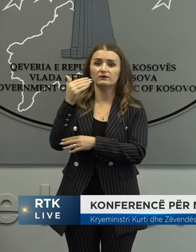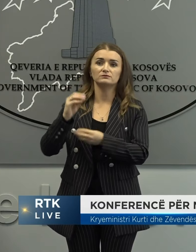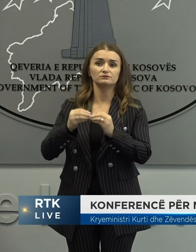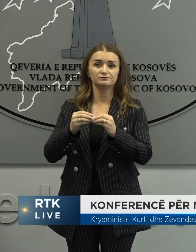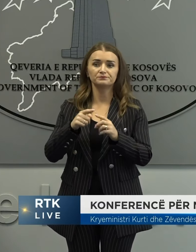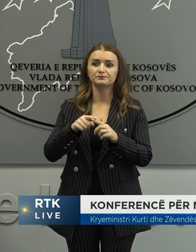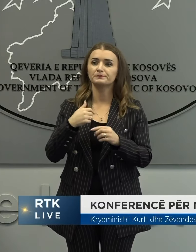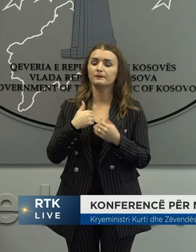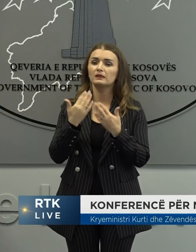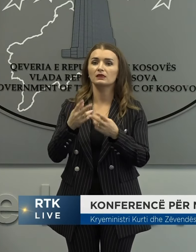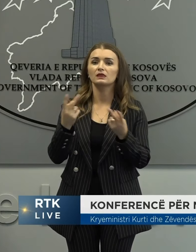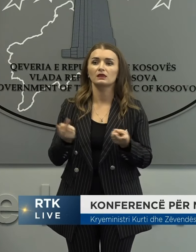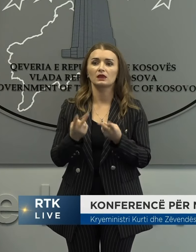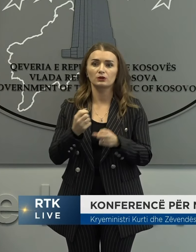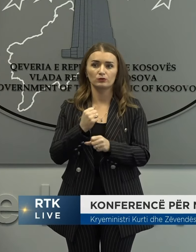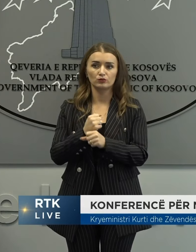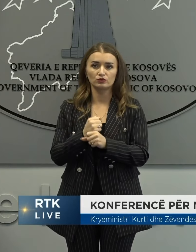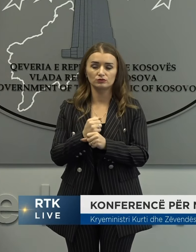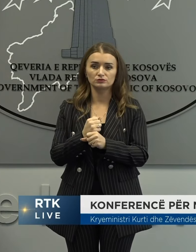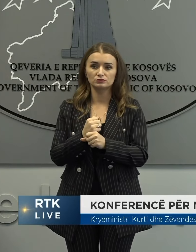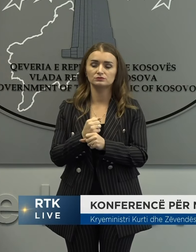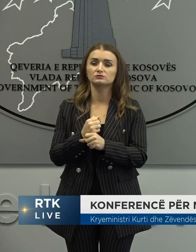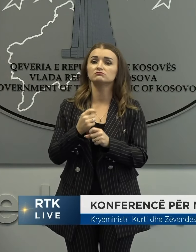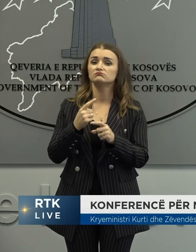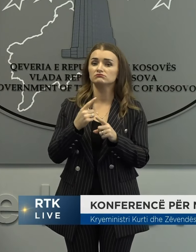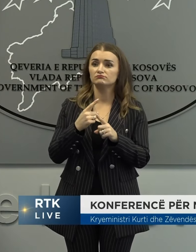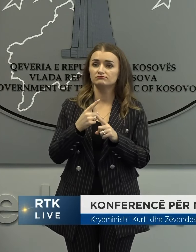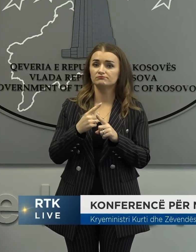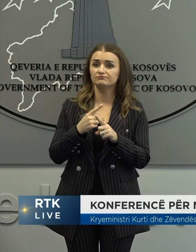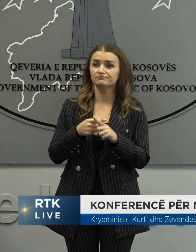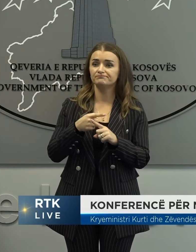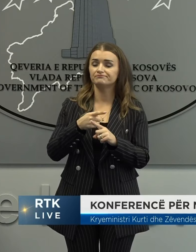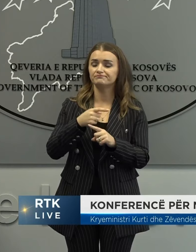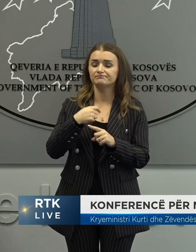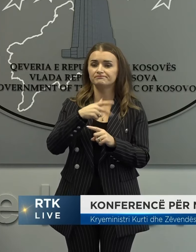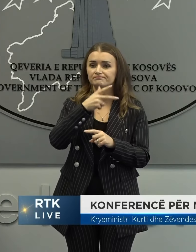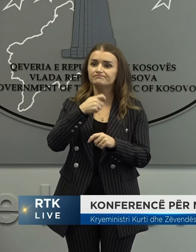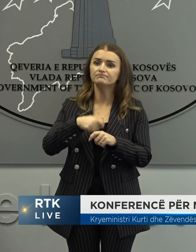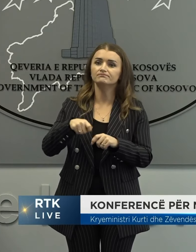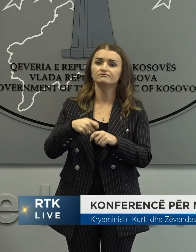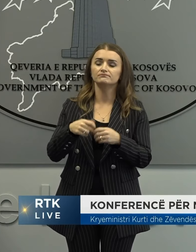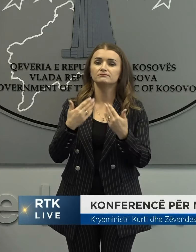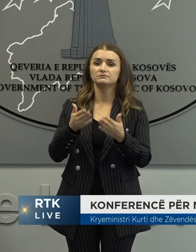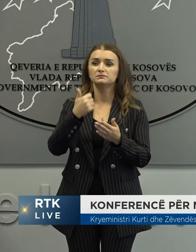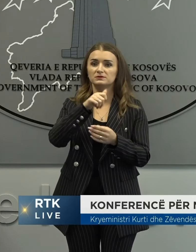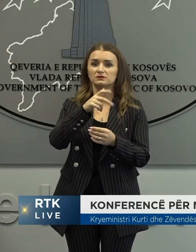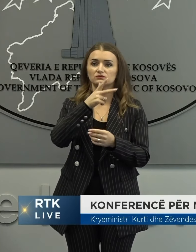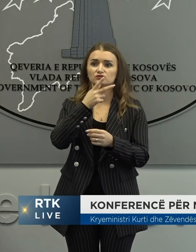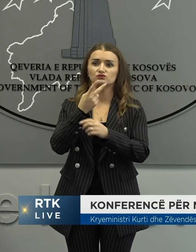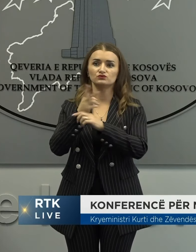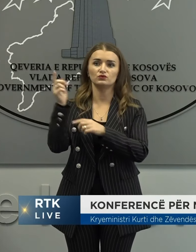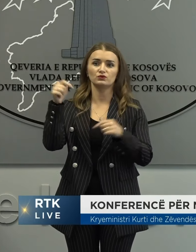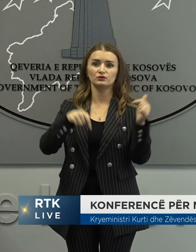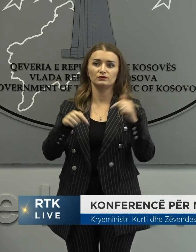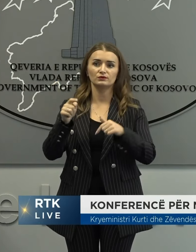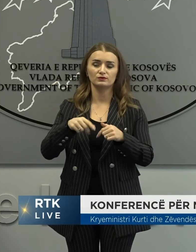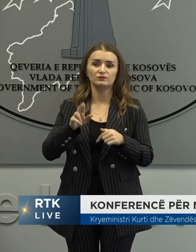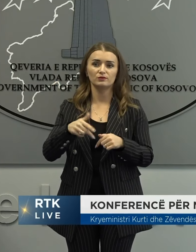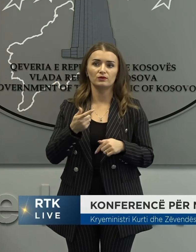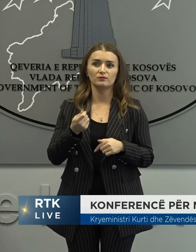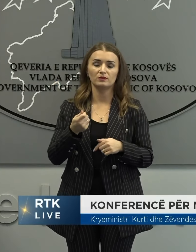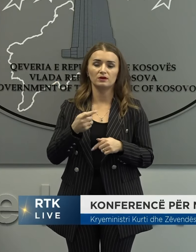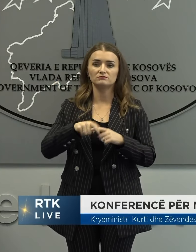lehtësimin e investimeve në sektorin privat dhe përmirësimin e mekanizmave për tërheqjen e më shumë investimeve të huaja direkte, sidomos në